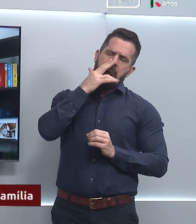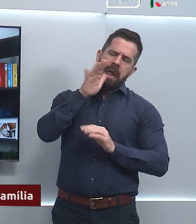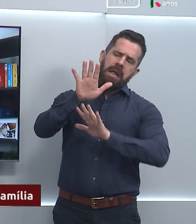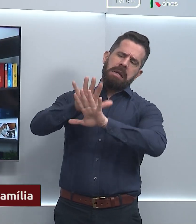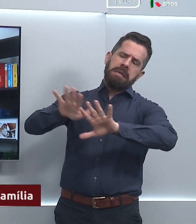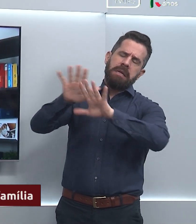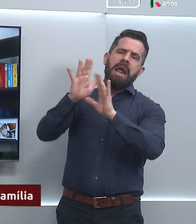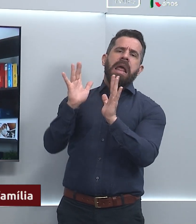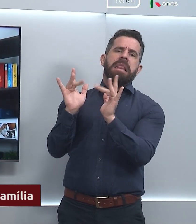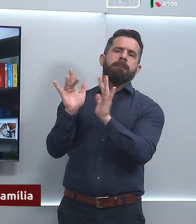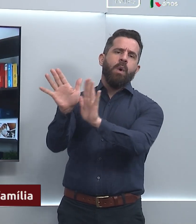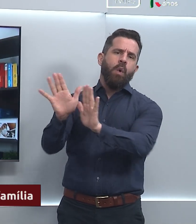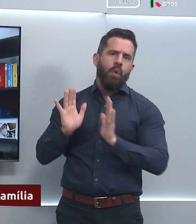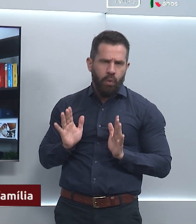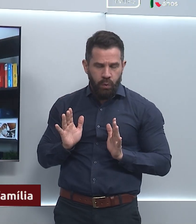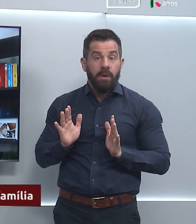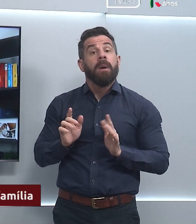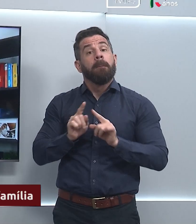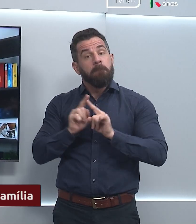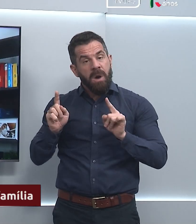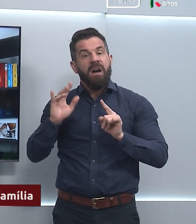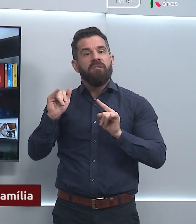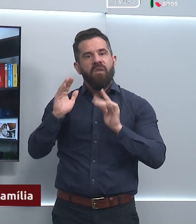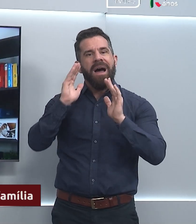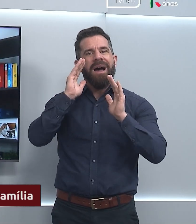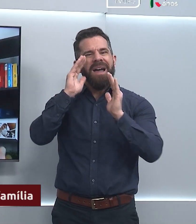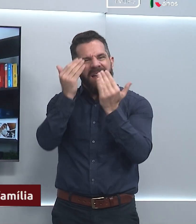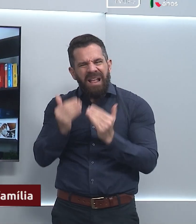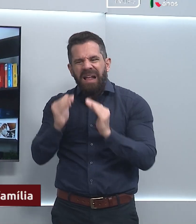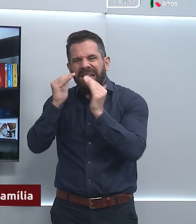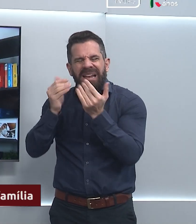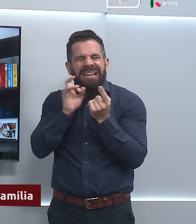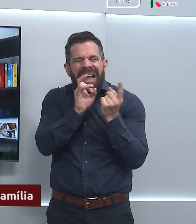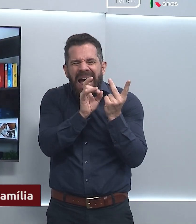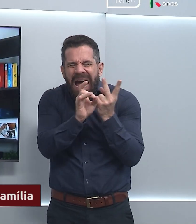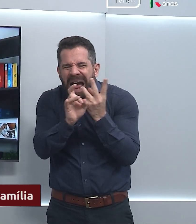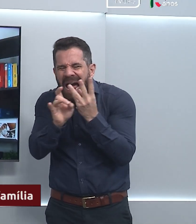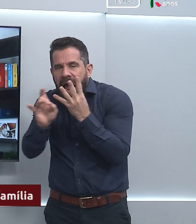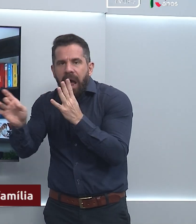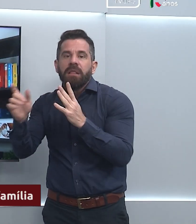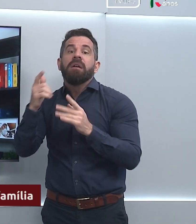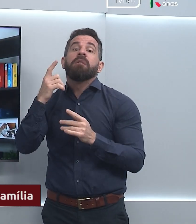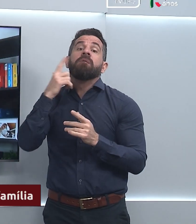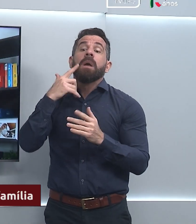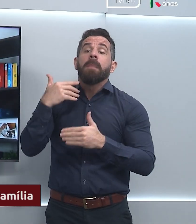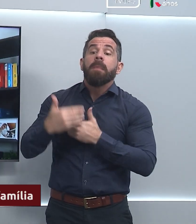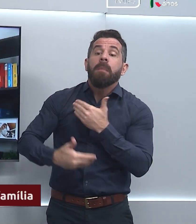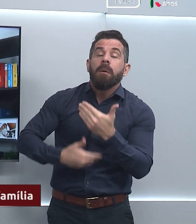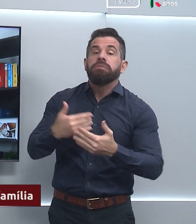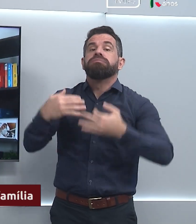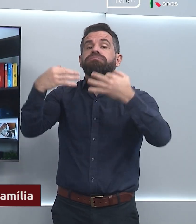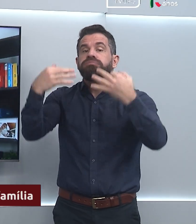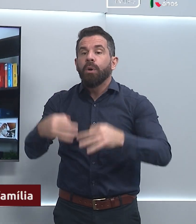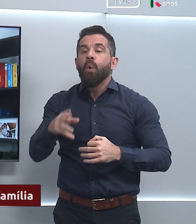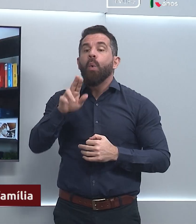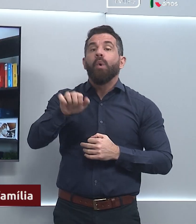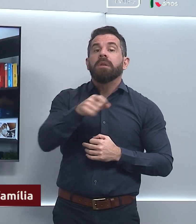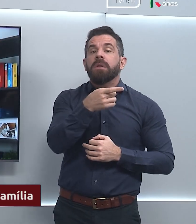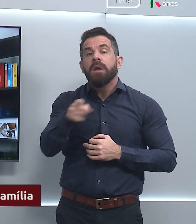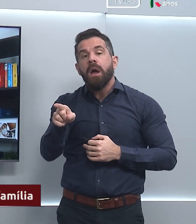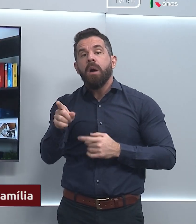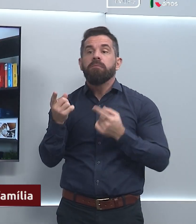não tem um prazo, mas, assim, vai ser analisado as provas e os indícios daquele relacionamento para se configurar ou não uma união